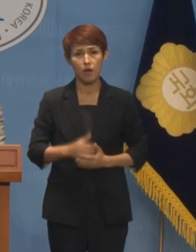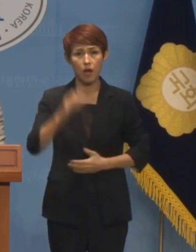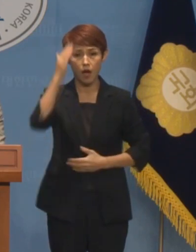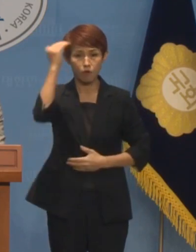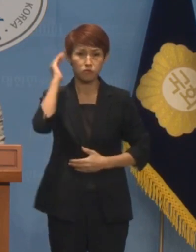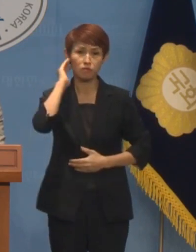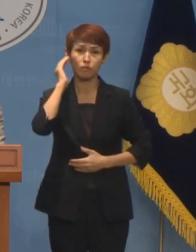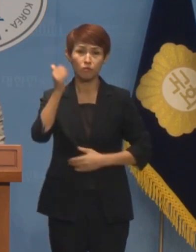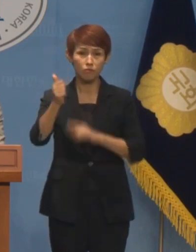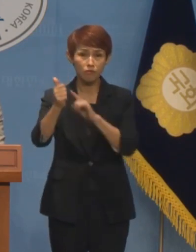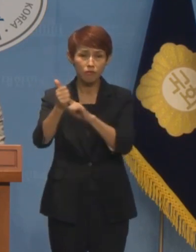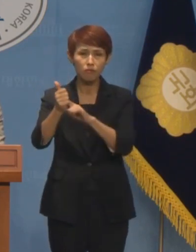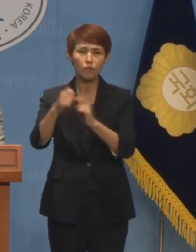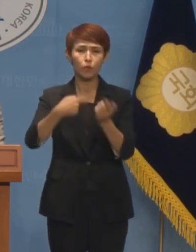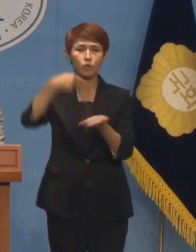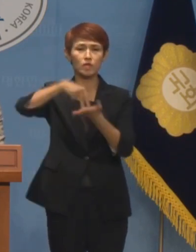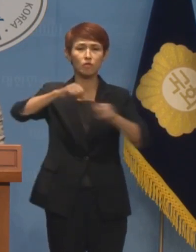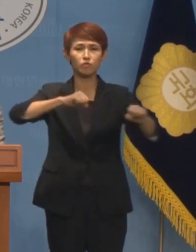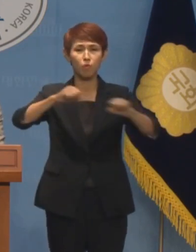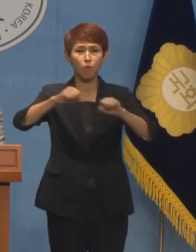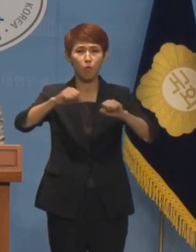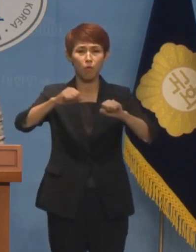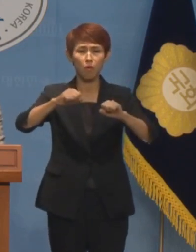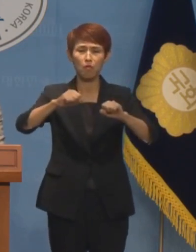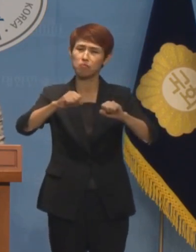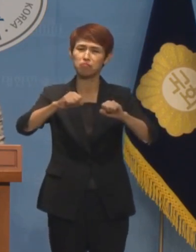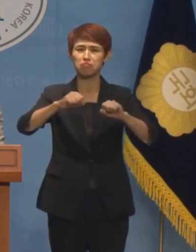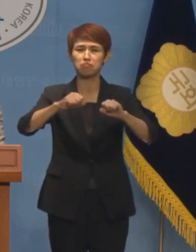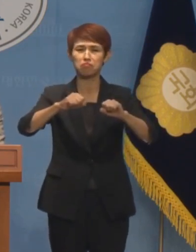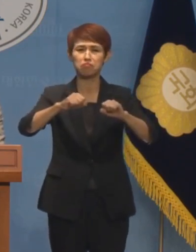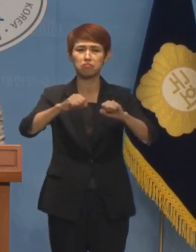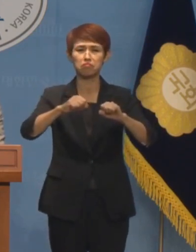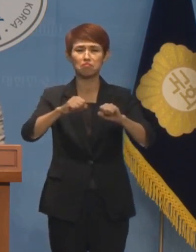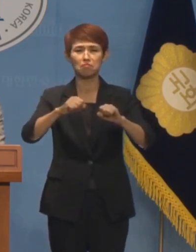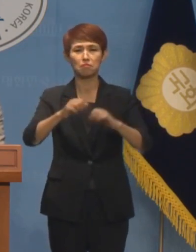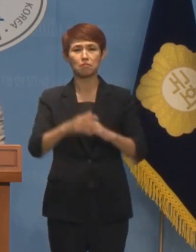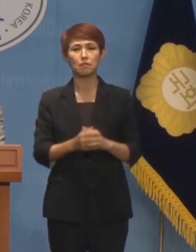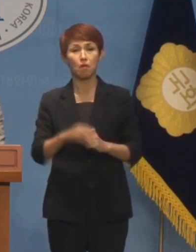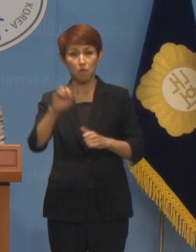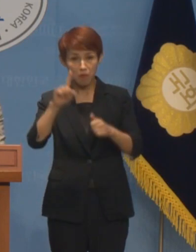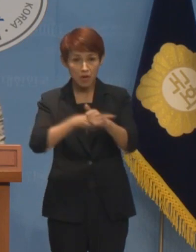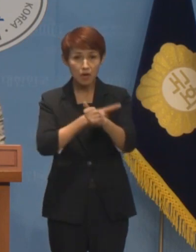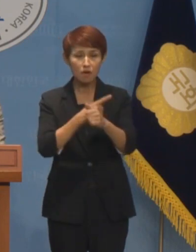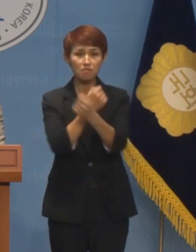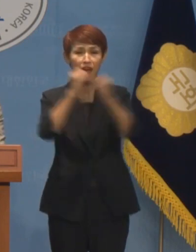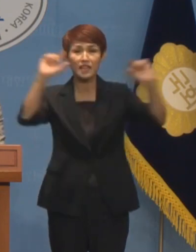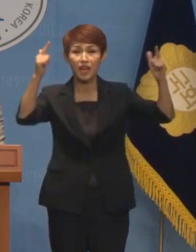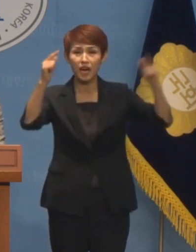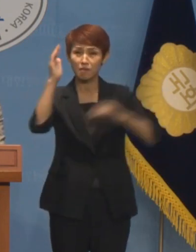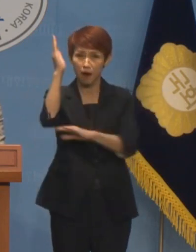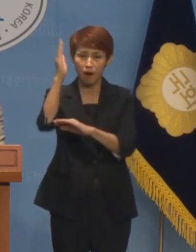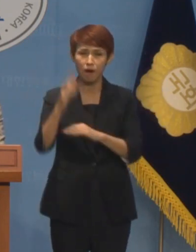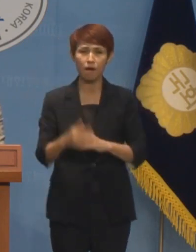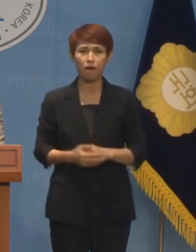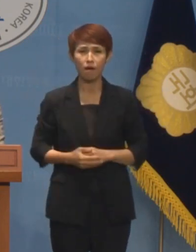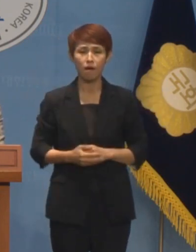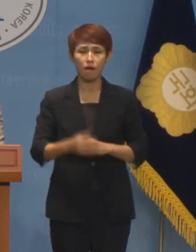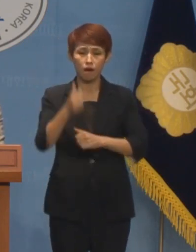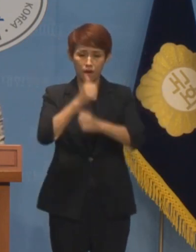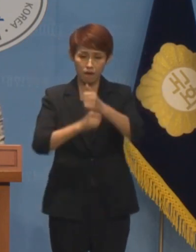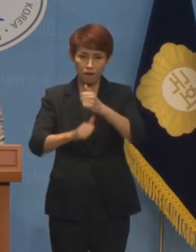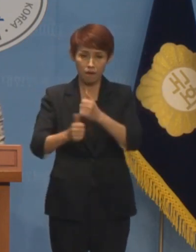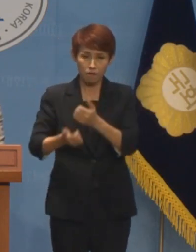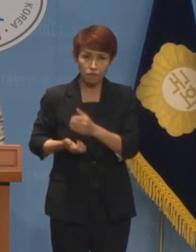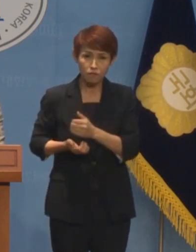대통령이 나서서 독립운동의 혼을 부정하더니 오늘은 우리의 미래 세대까지 뉴라이트에 물들이려